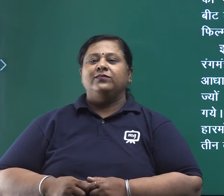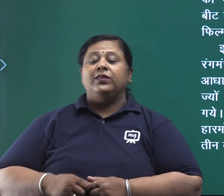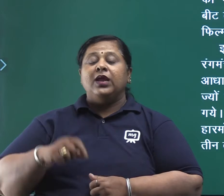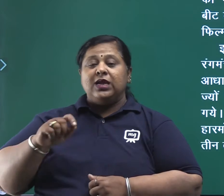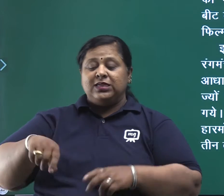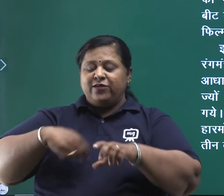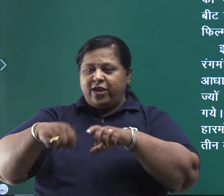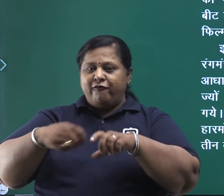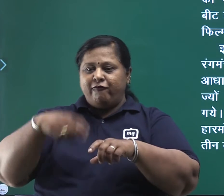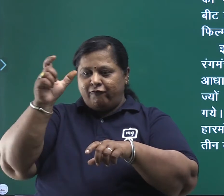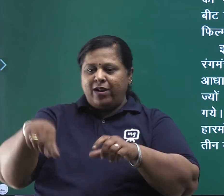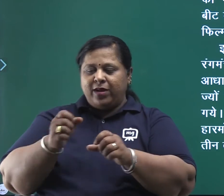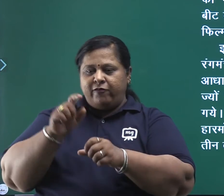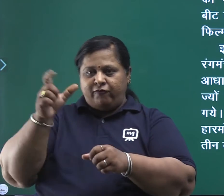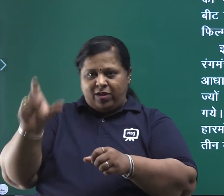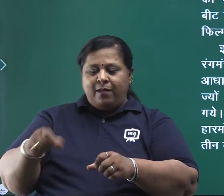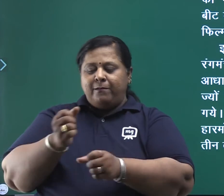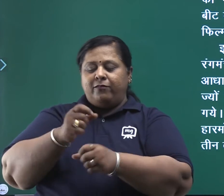इसके फिल्मकार